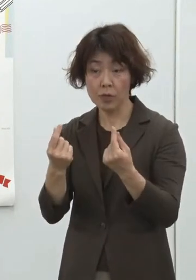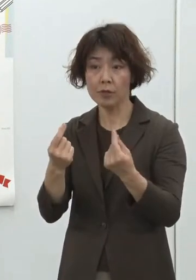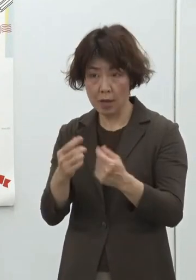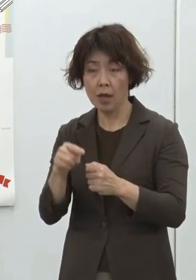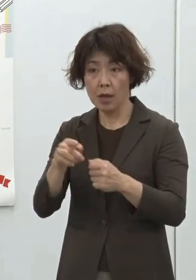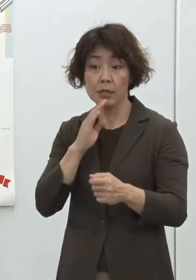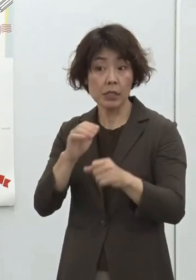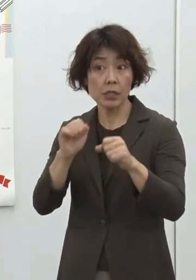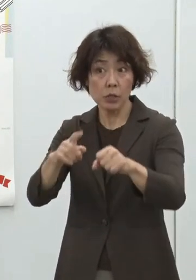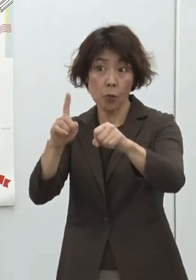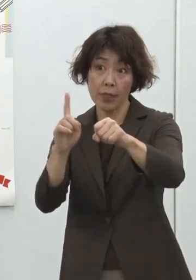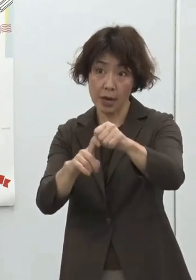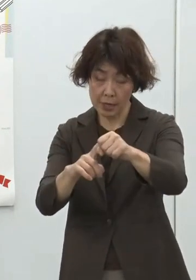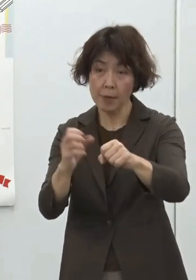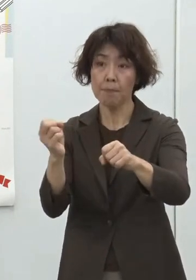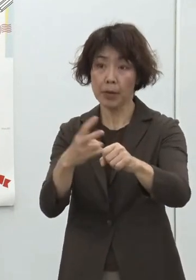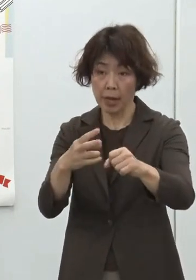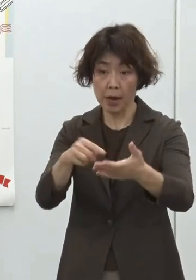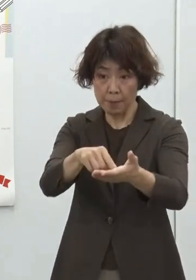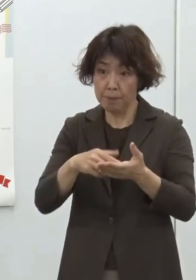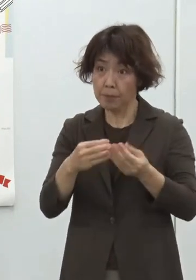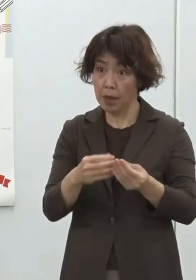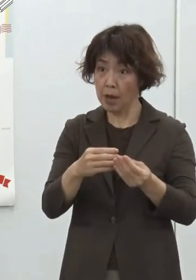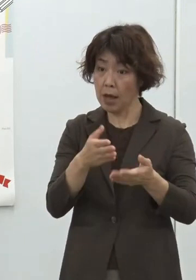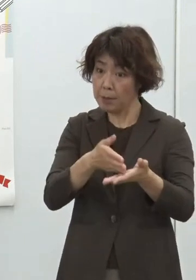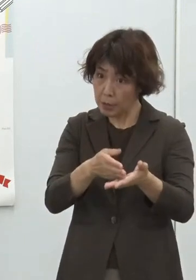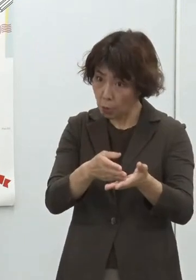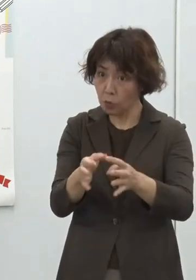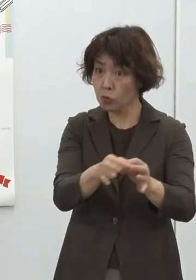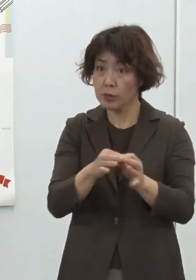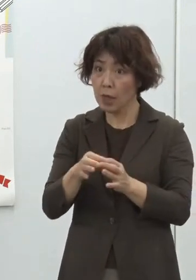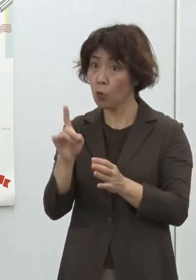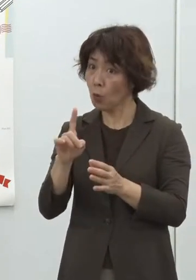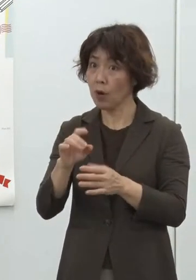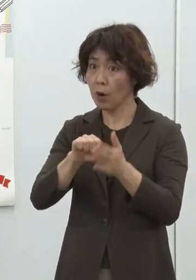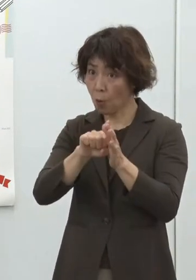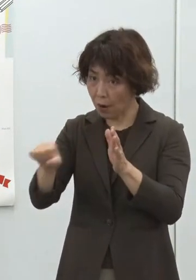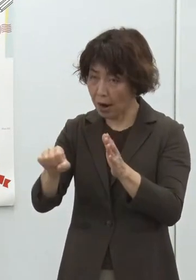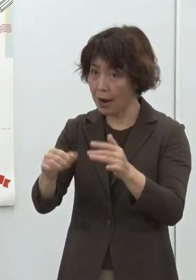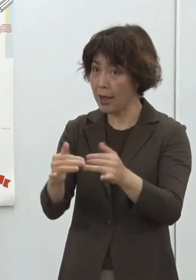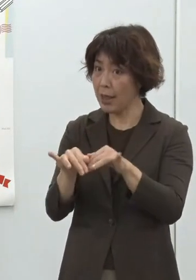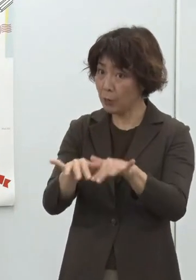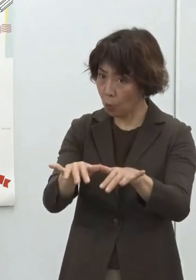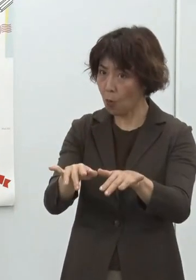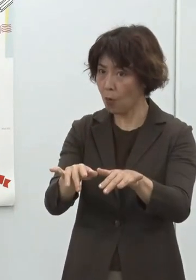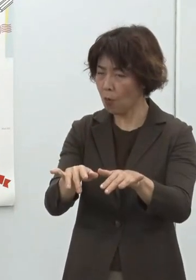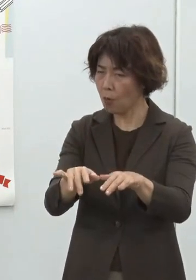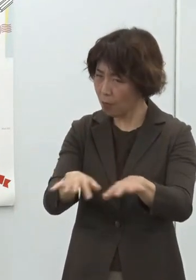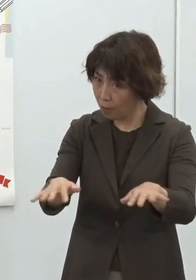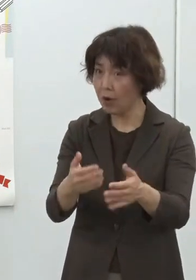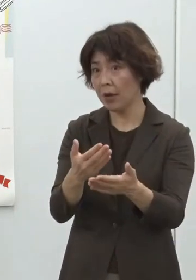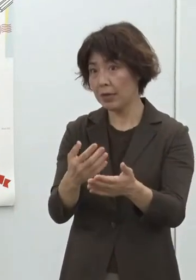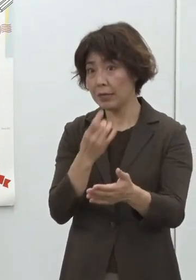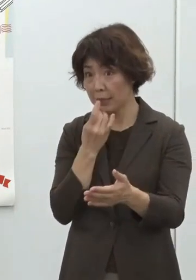実施の狙いですとか、寄せられたエピソードを通じてどのような効果、影響というのが社会に広がってほしいとお考えなのか